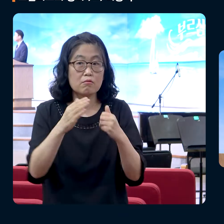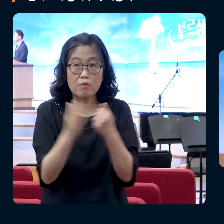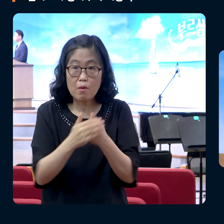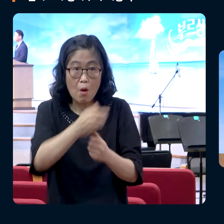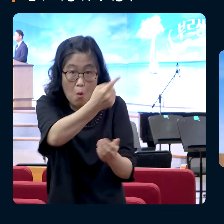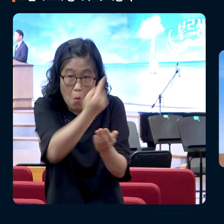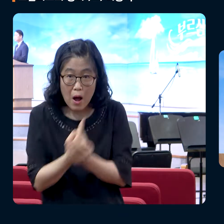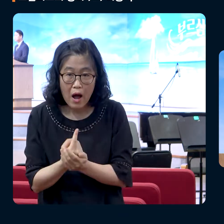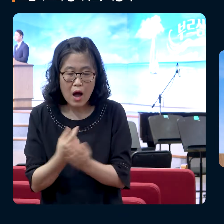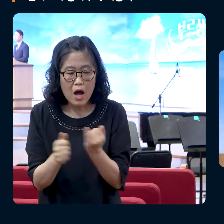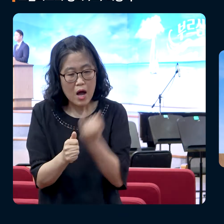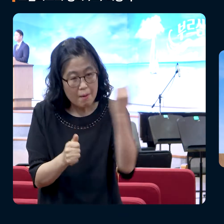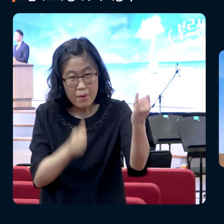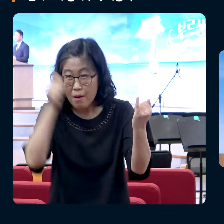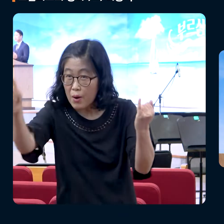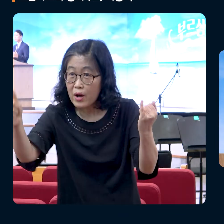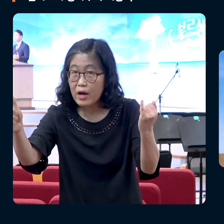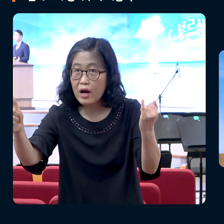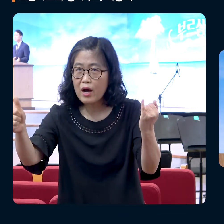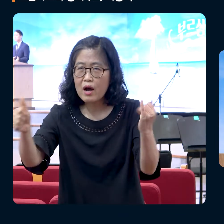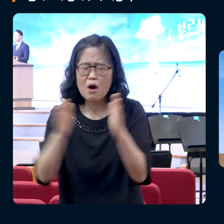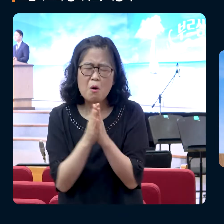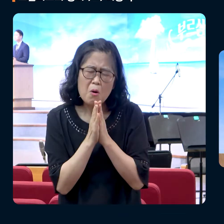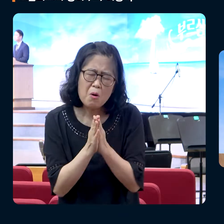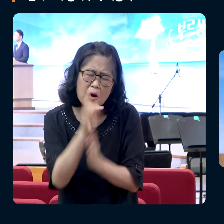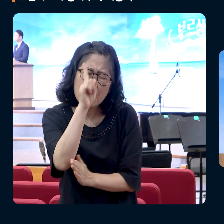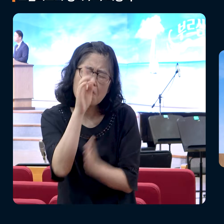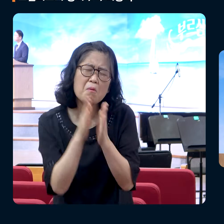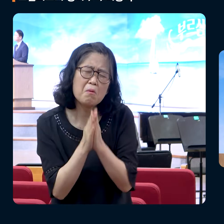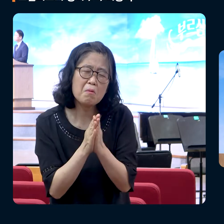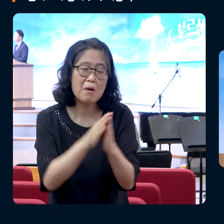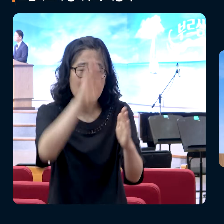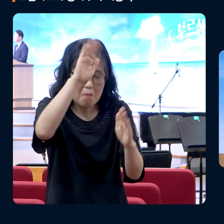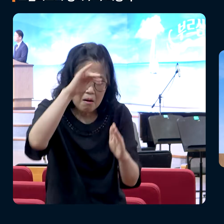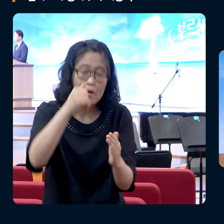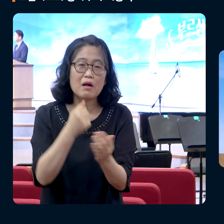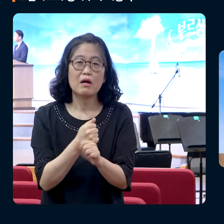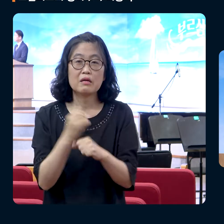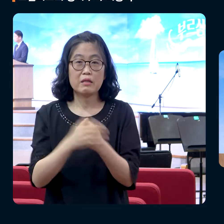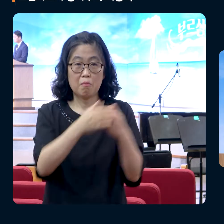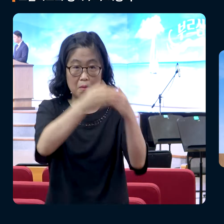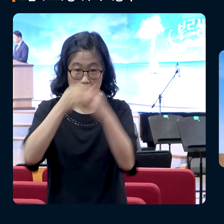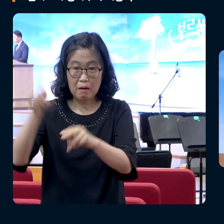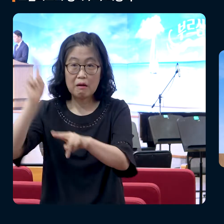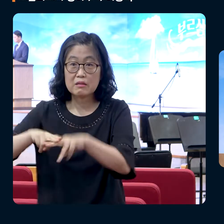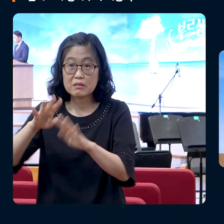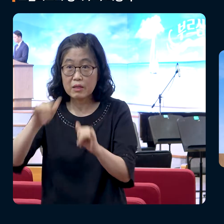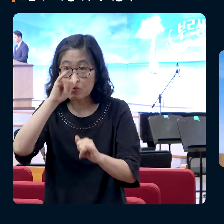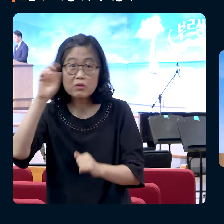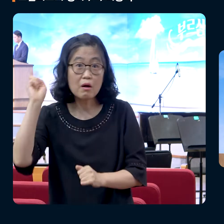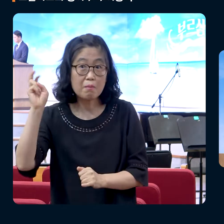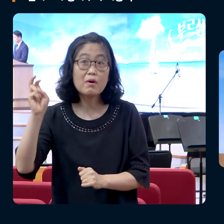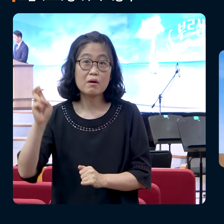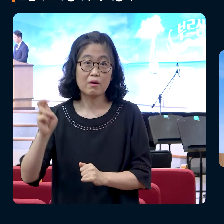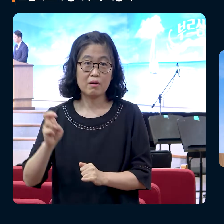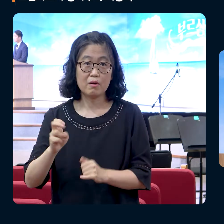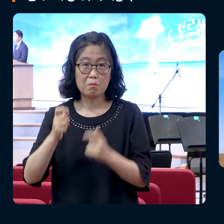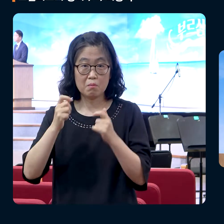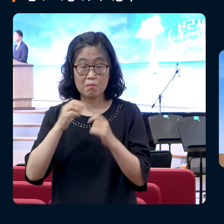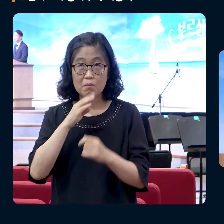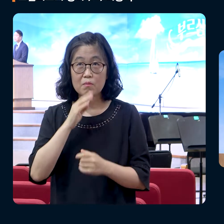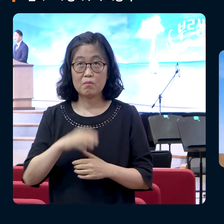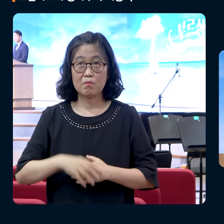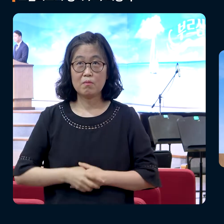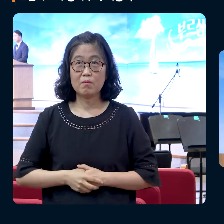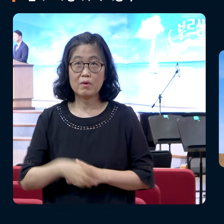내 아내나 내 남편이나 가까운 지인들의 손에 붙들려서 여기 나와서 앉아 계시는 분들도 분명히 있으리라 생각이